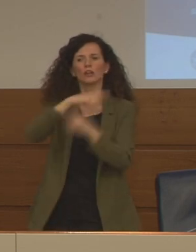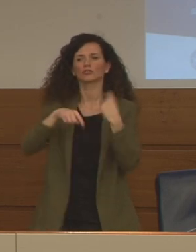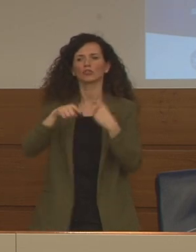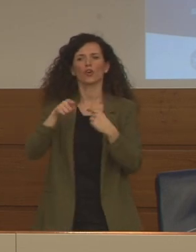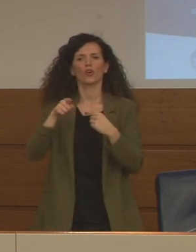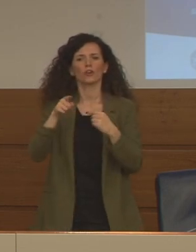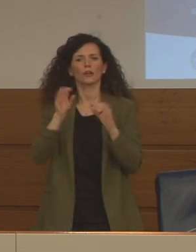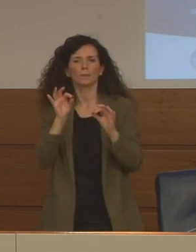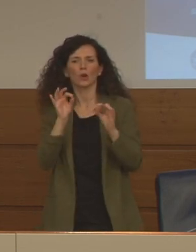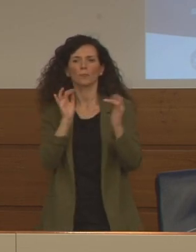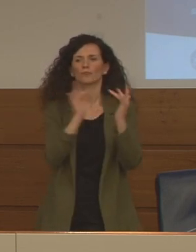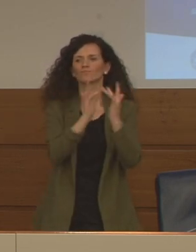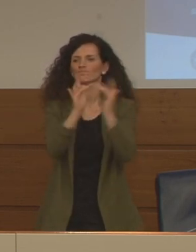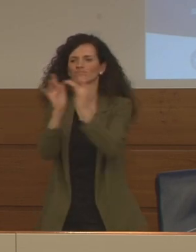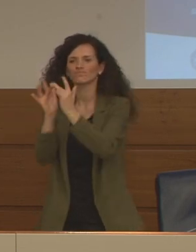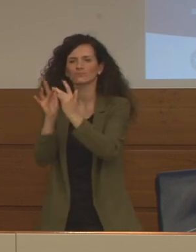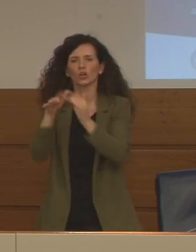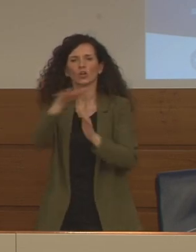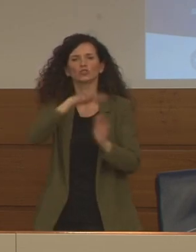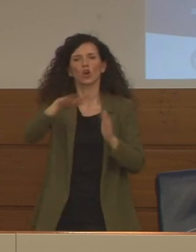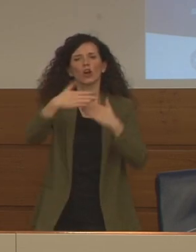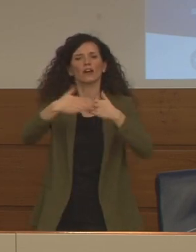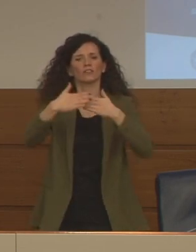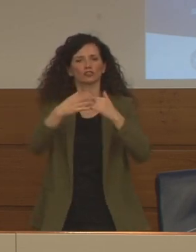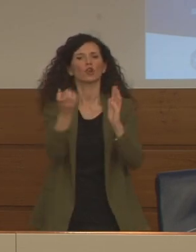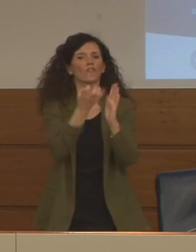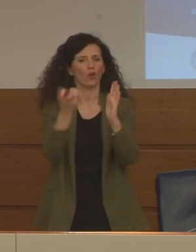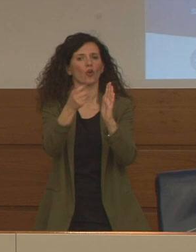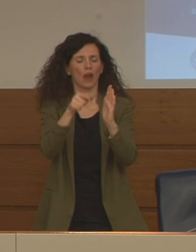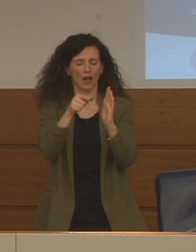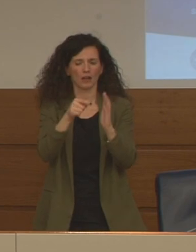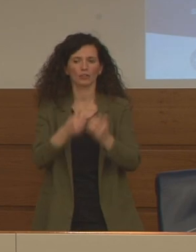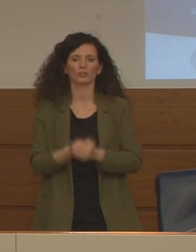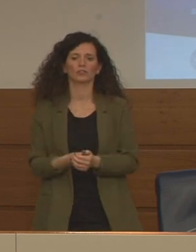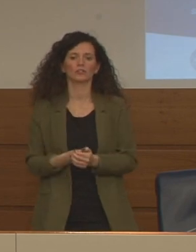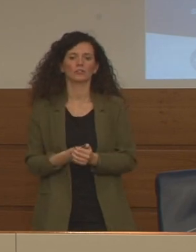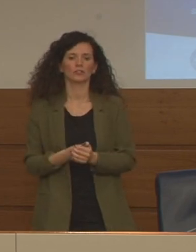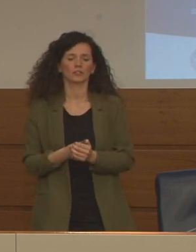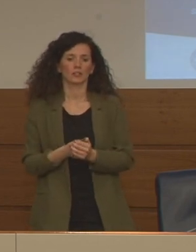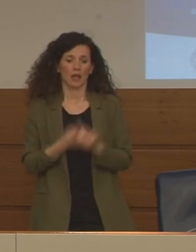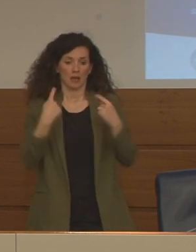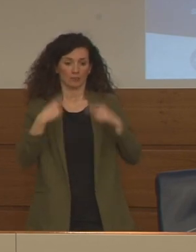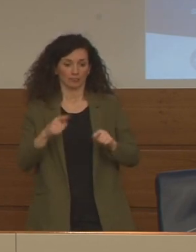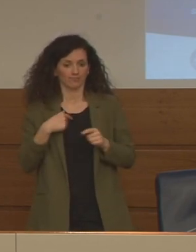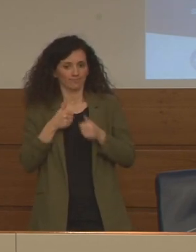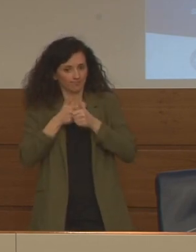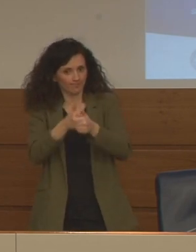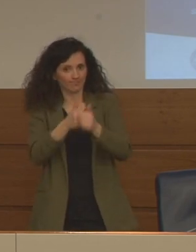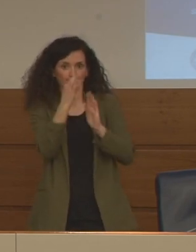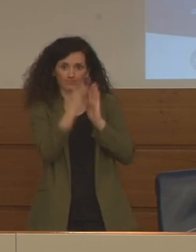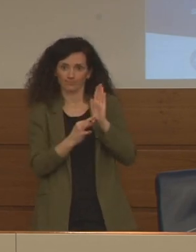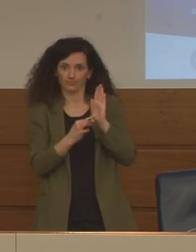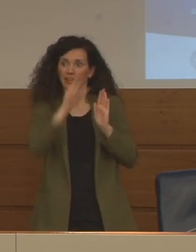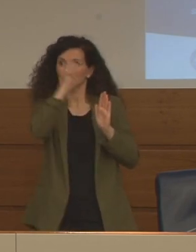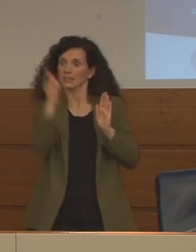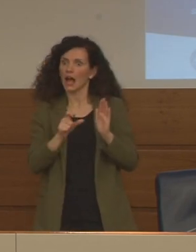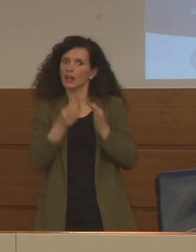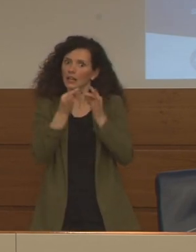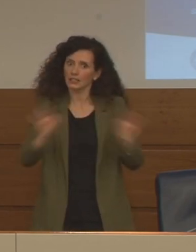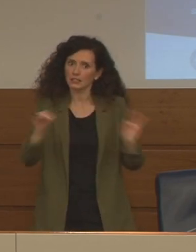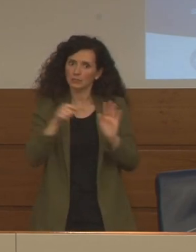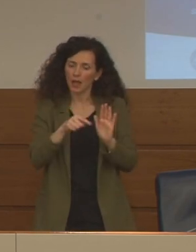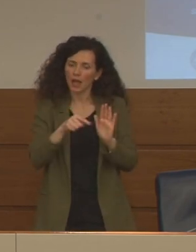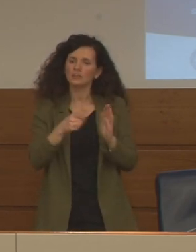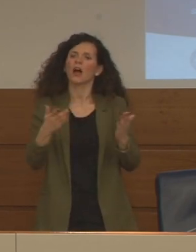là dove è in stretta connessione con queste aree ovviamente adottare queste misure su tutto il territorio nazionale vuol dire fare in modo che